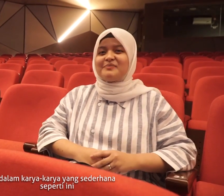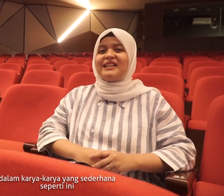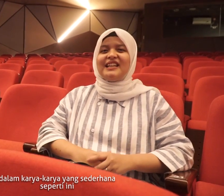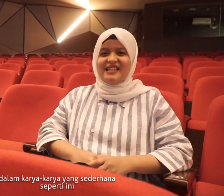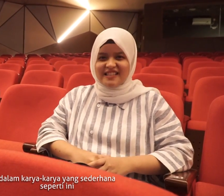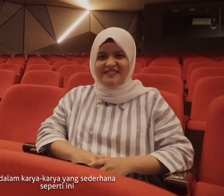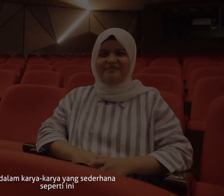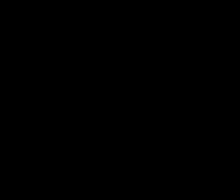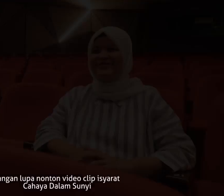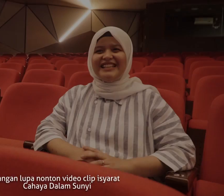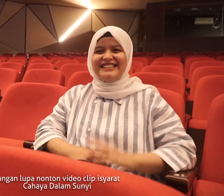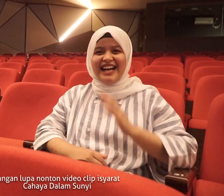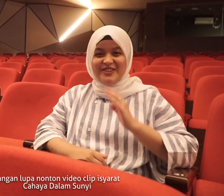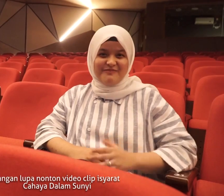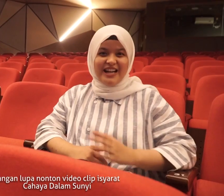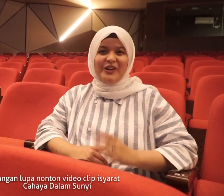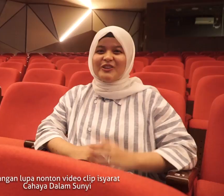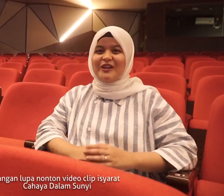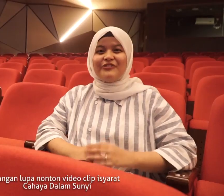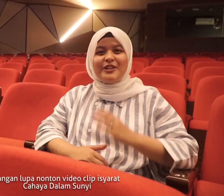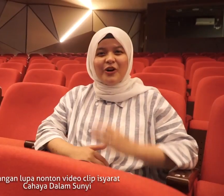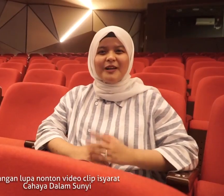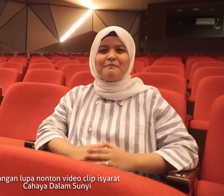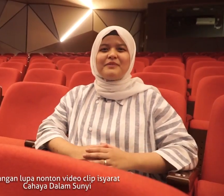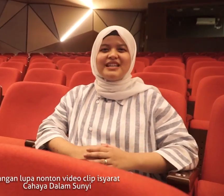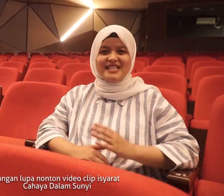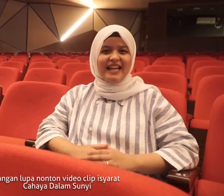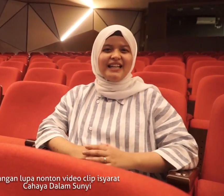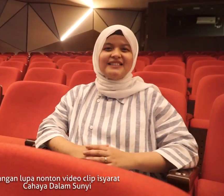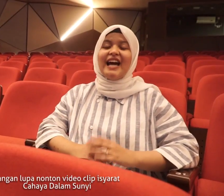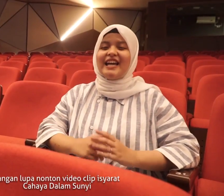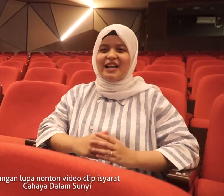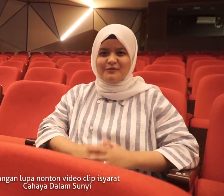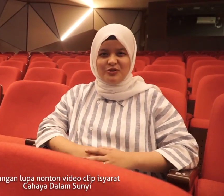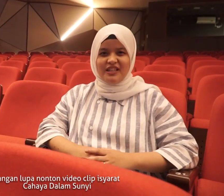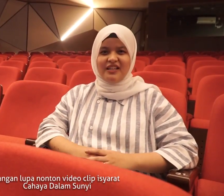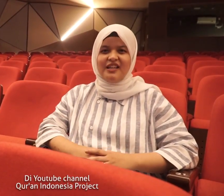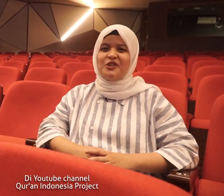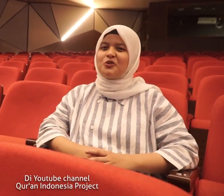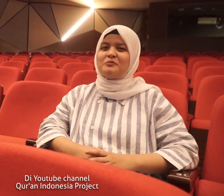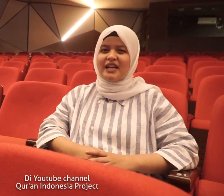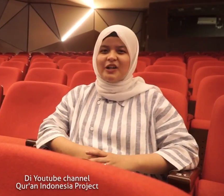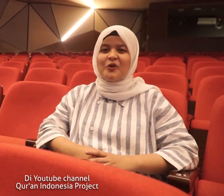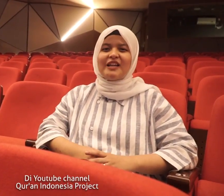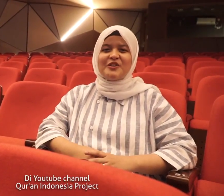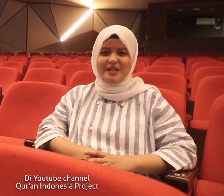seperti ini. Jangan lupa nonton video klip Isyarat Cahaya Dalam Sunyi di YouTube channel Qura Indonesia